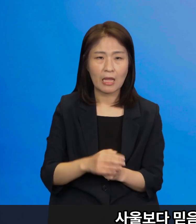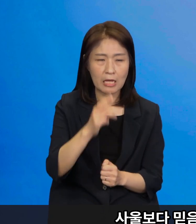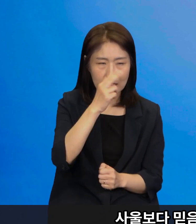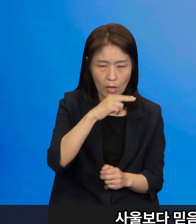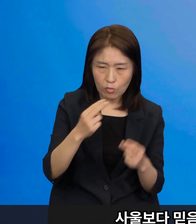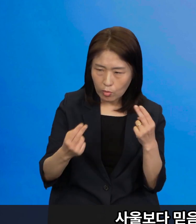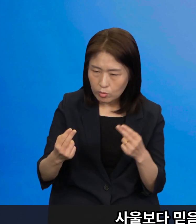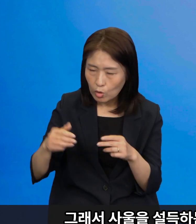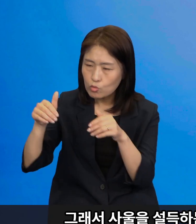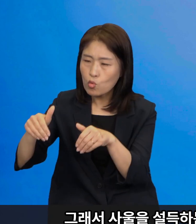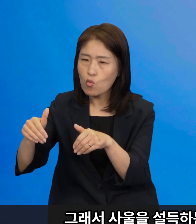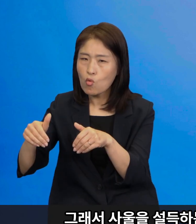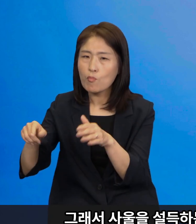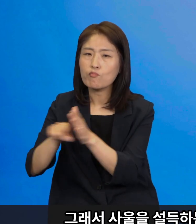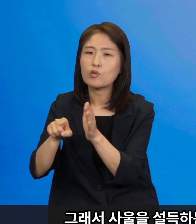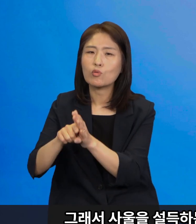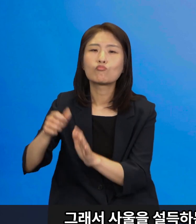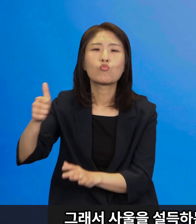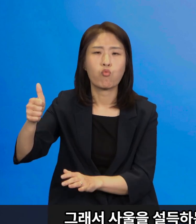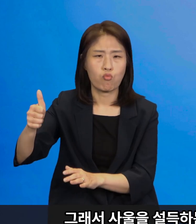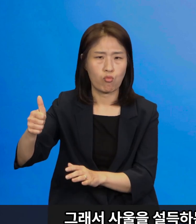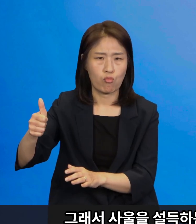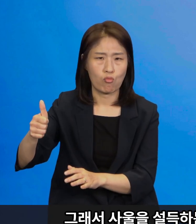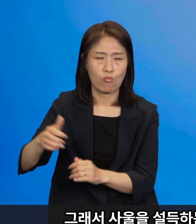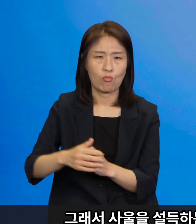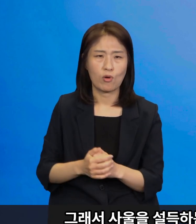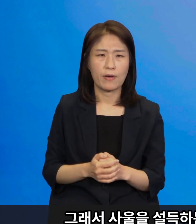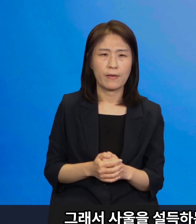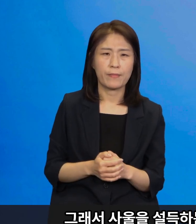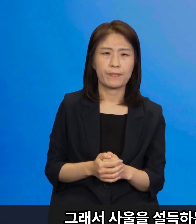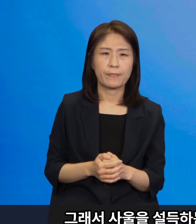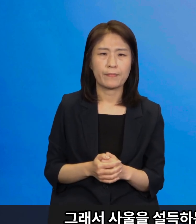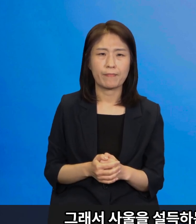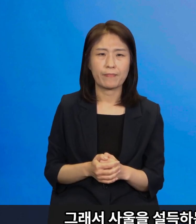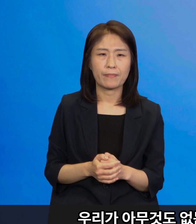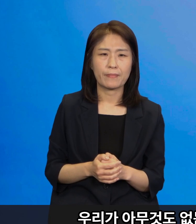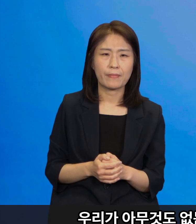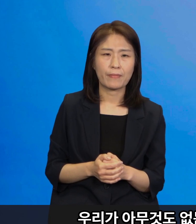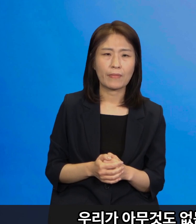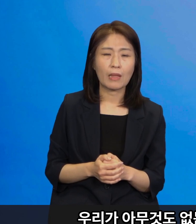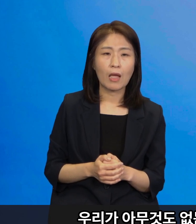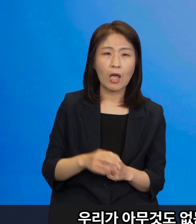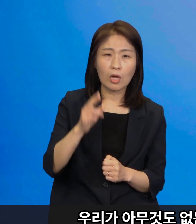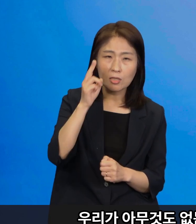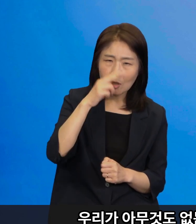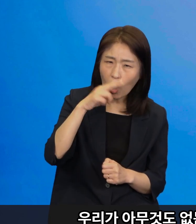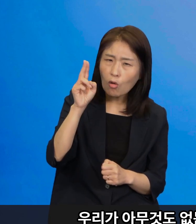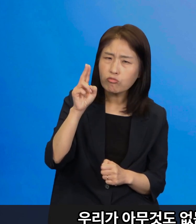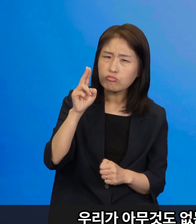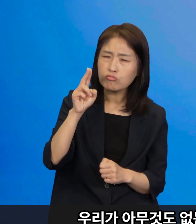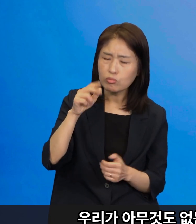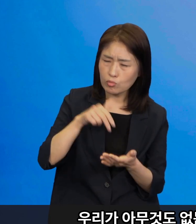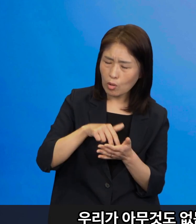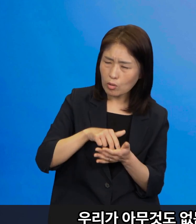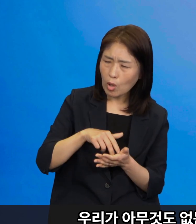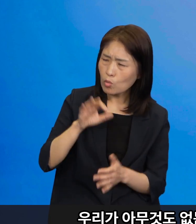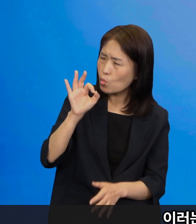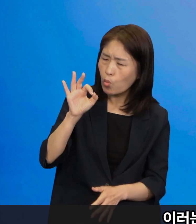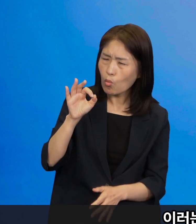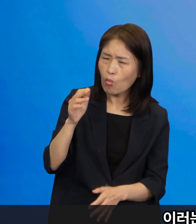이 종이. 그래서 사울을 설득하는데 이 사울이 또 그럼 갈까 하다가 우리가 아무것도 없는데 아무 예물 없이 갈 수